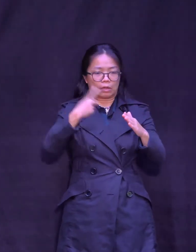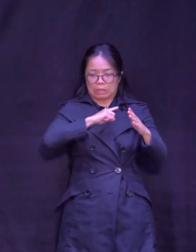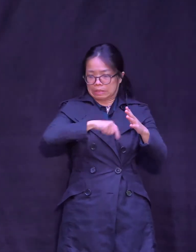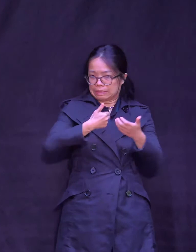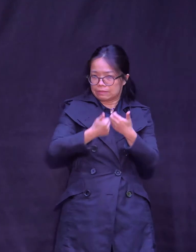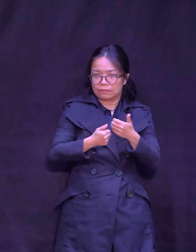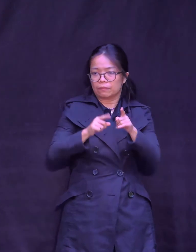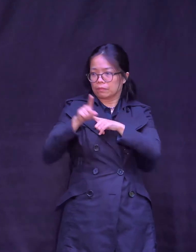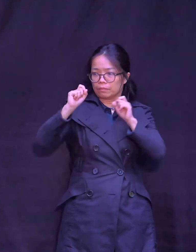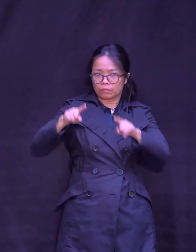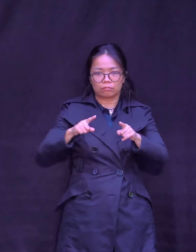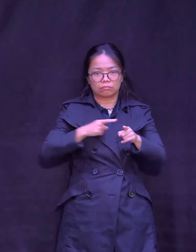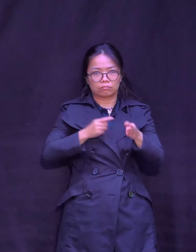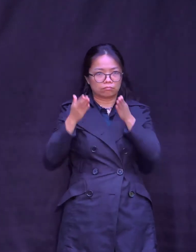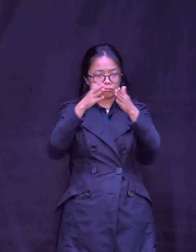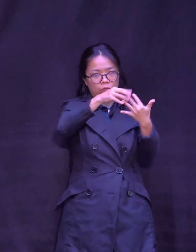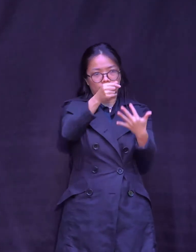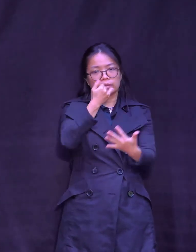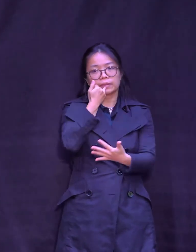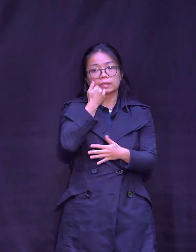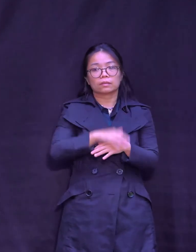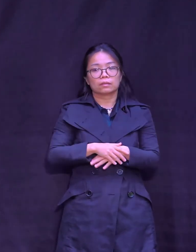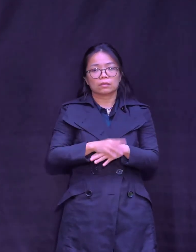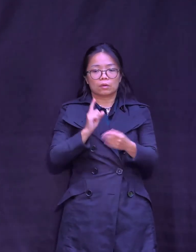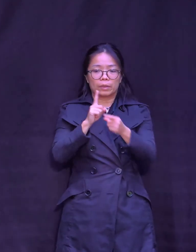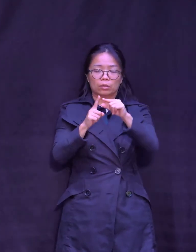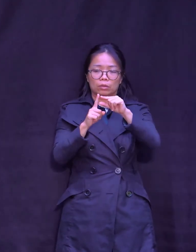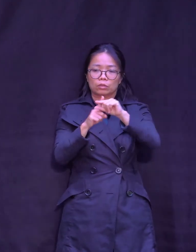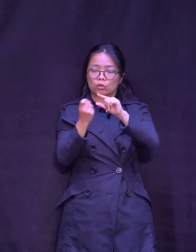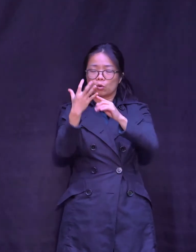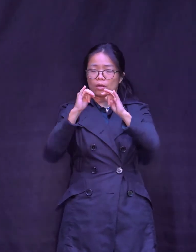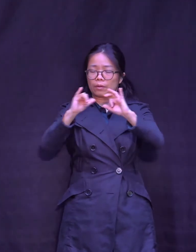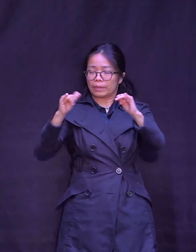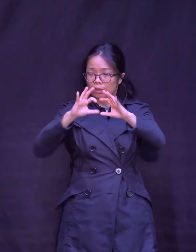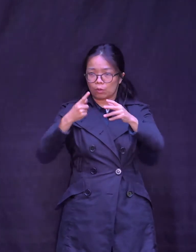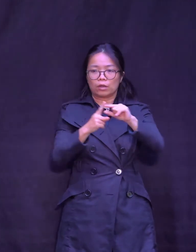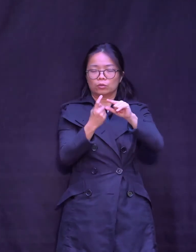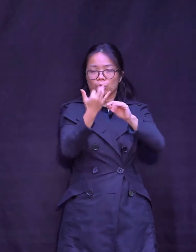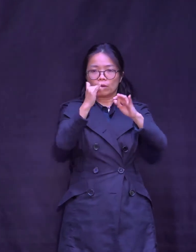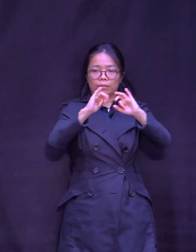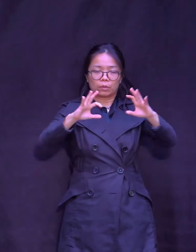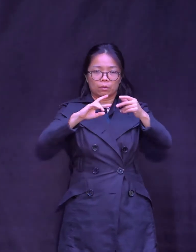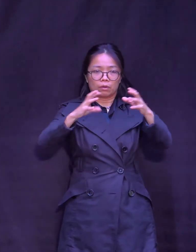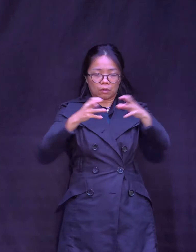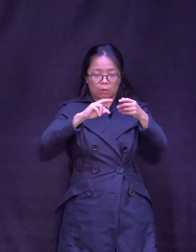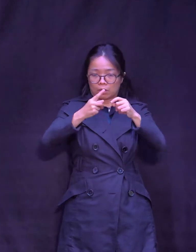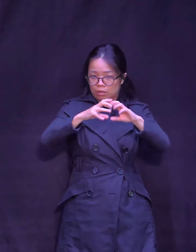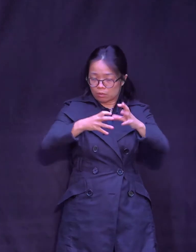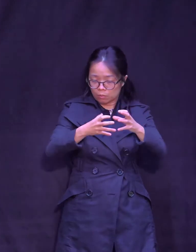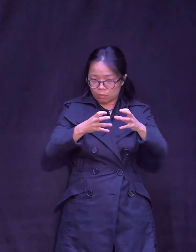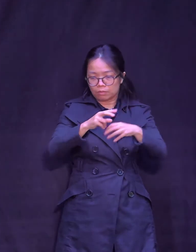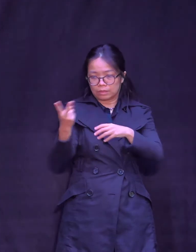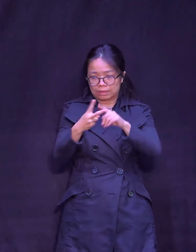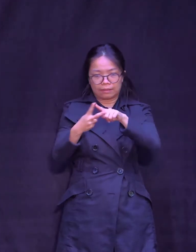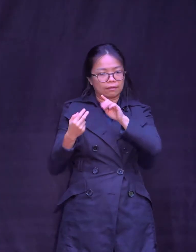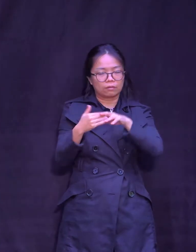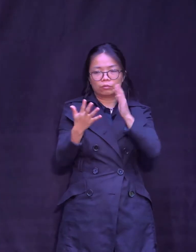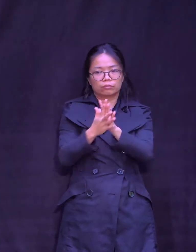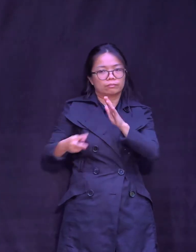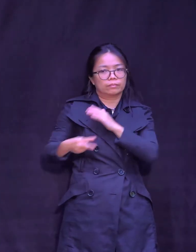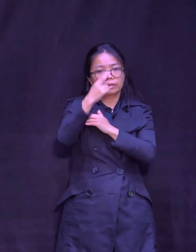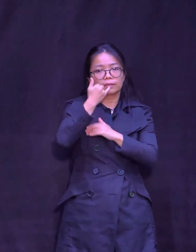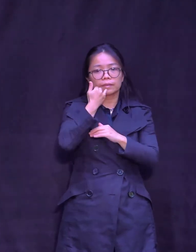份的差别，是咱对中华民国和中华人民共和国的纠葛、中国性切割时